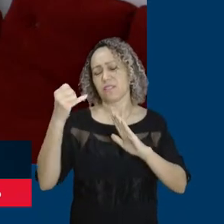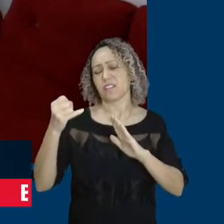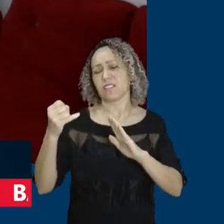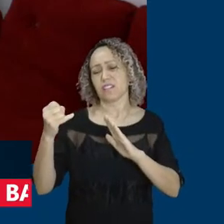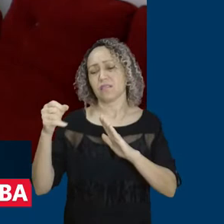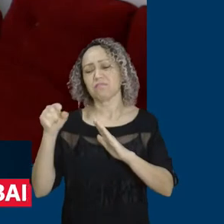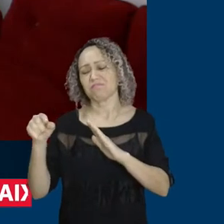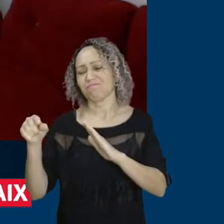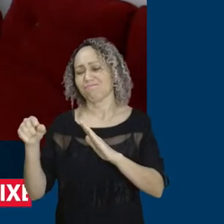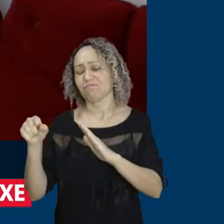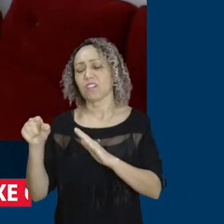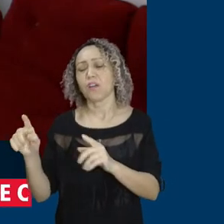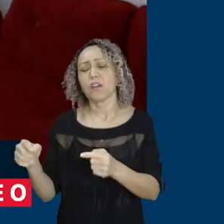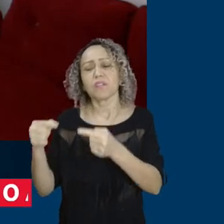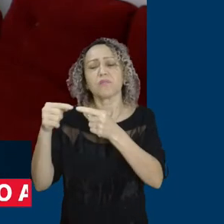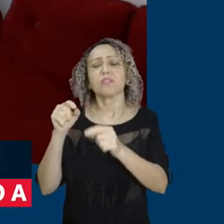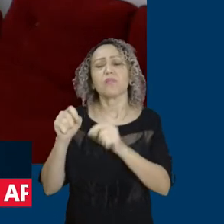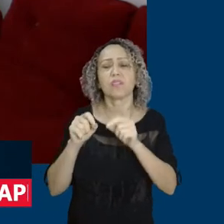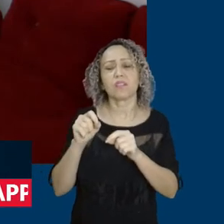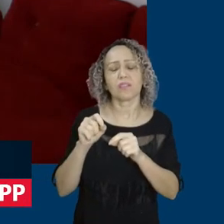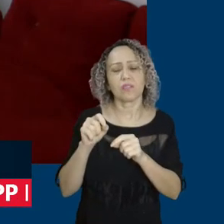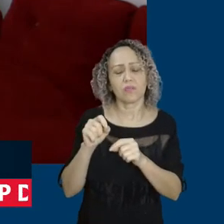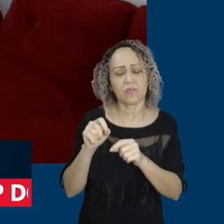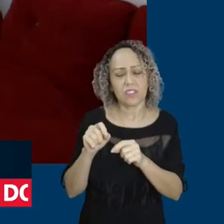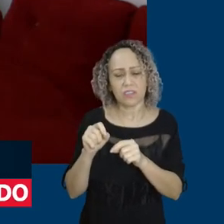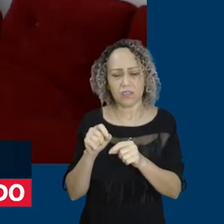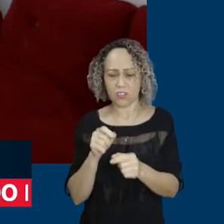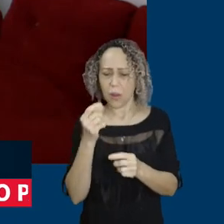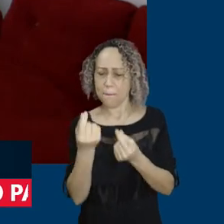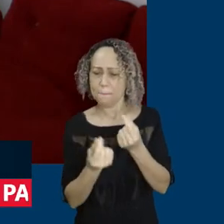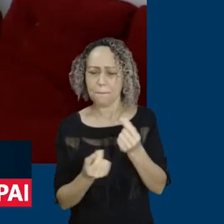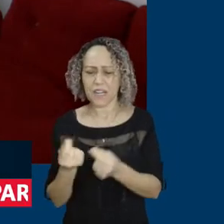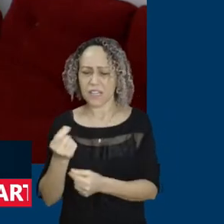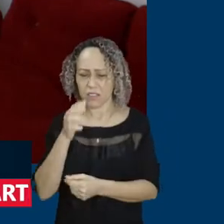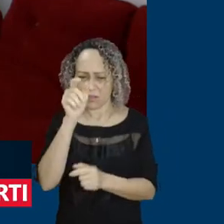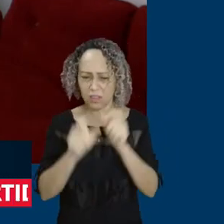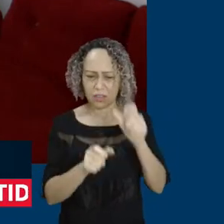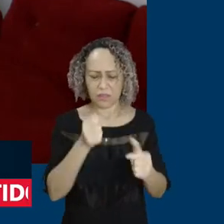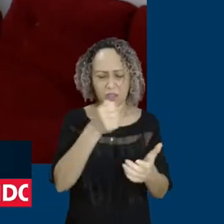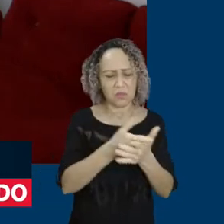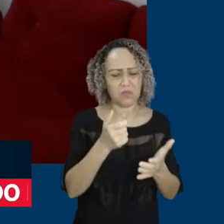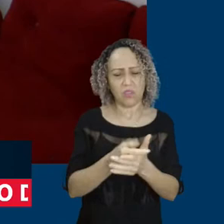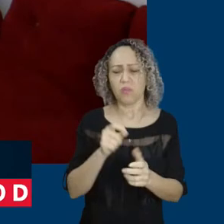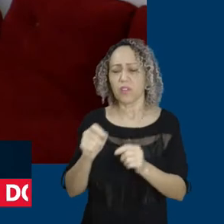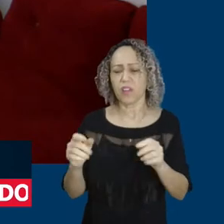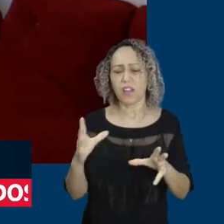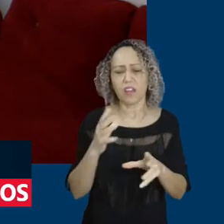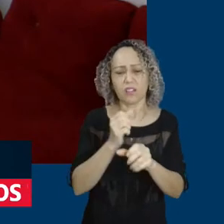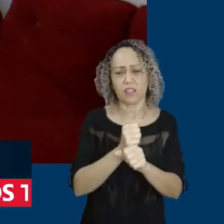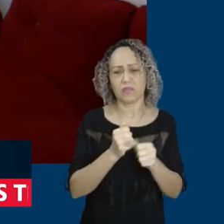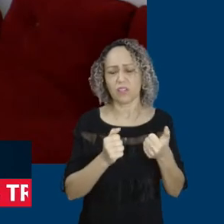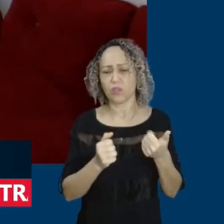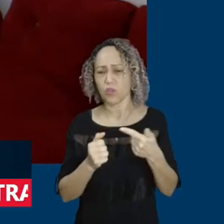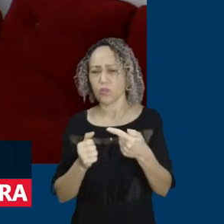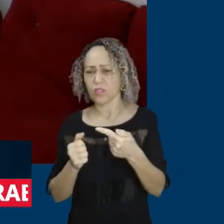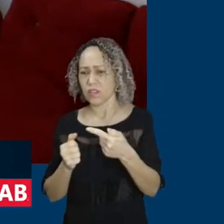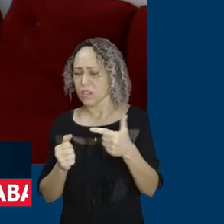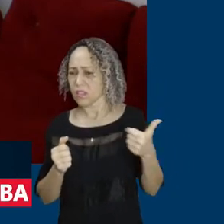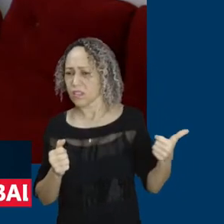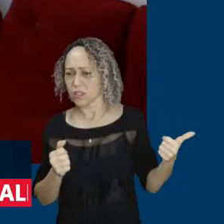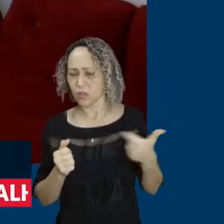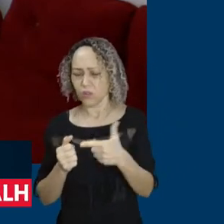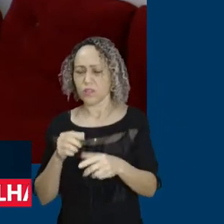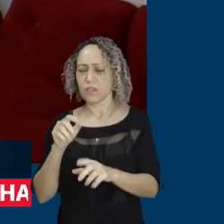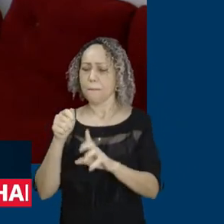Nacional de Preços ao Consumidor, e que foi anotado aí em 12 meses até o mês de junho. Além disso, segundo a